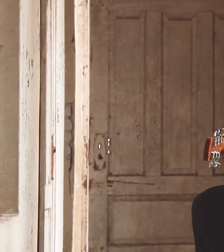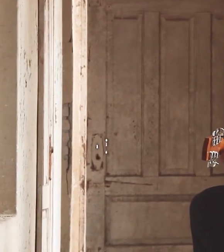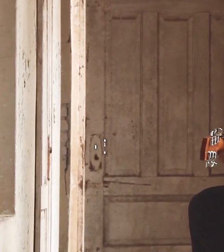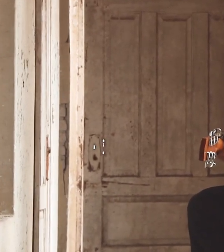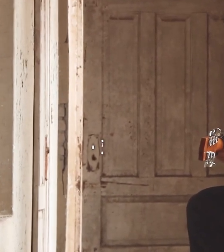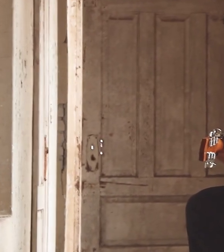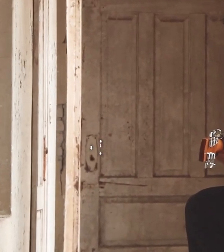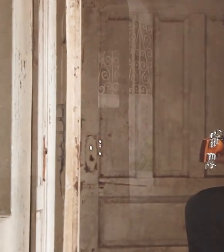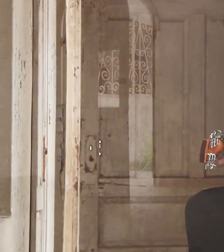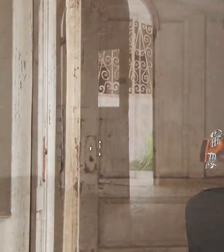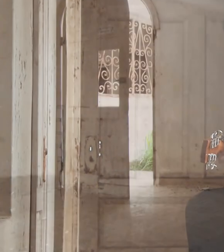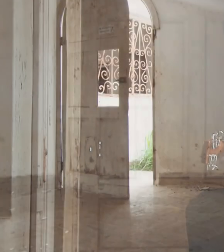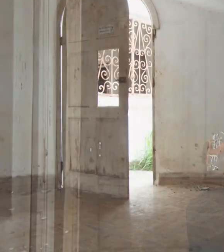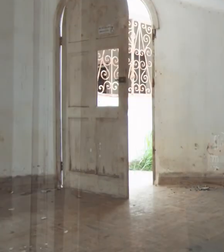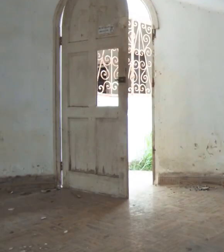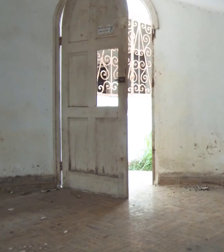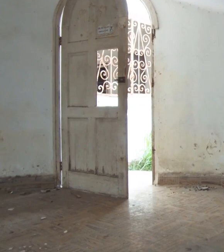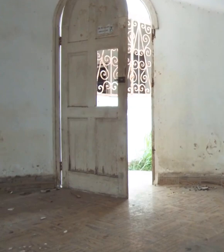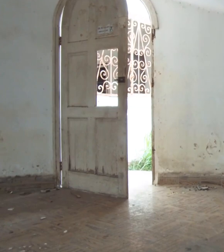sí